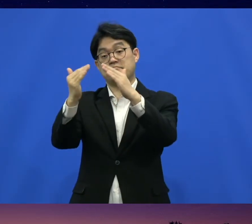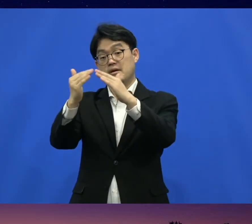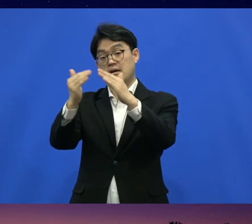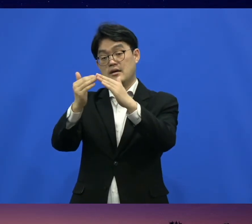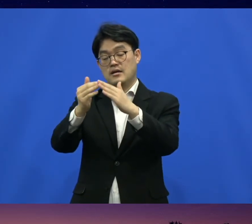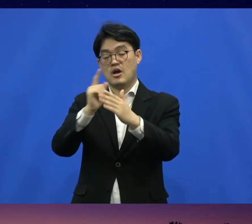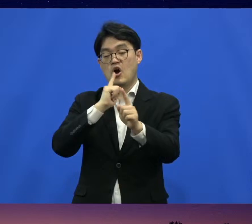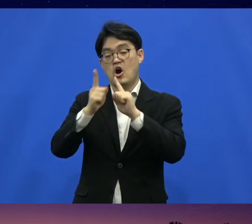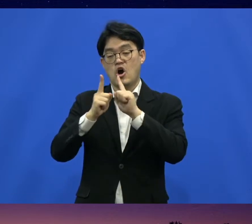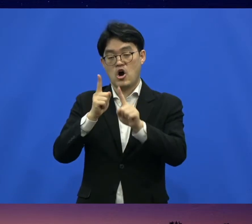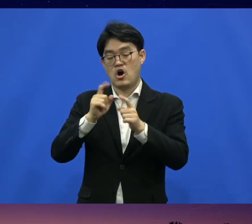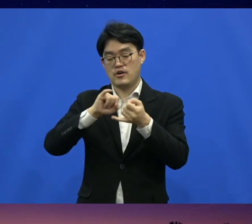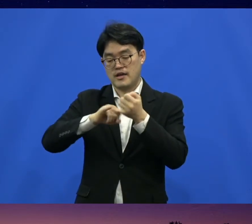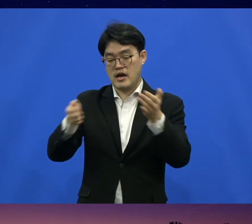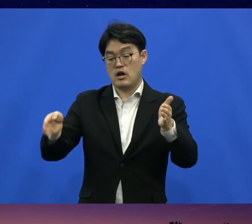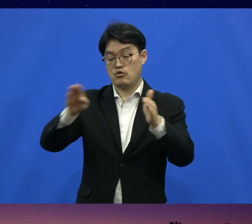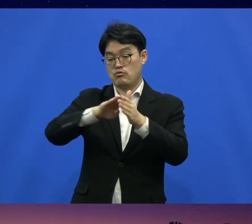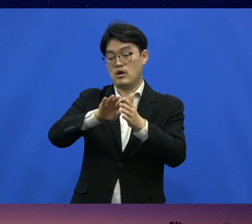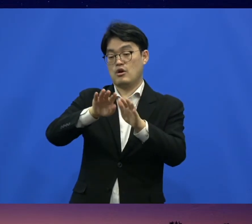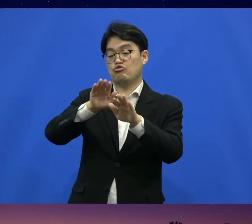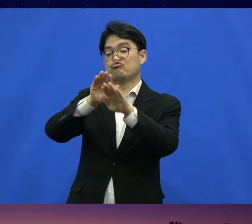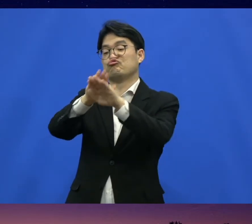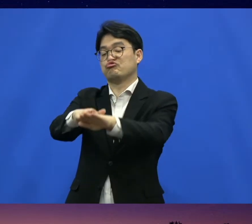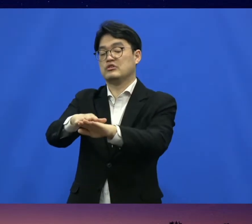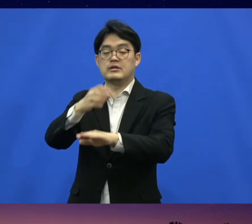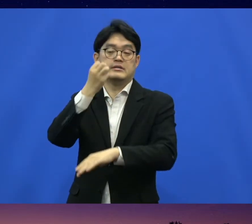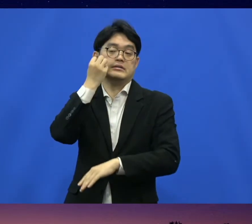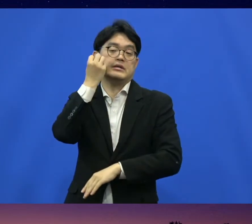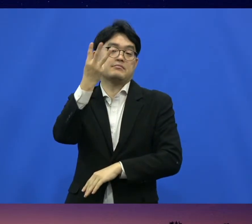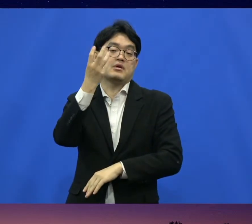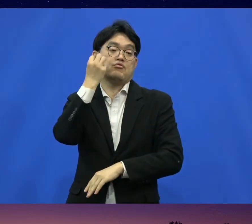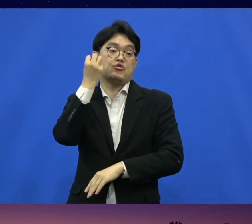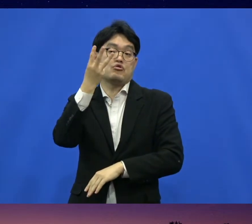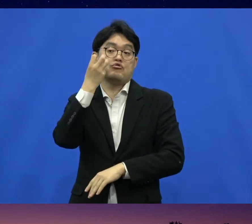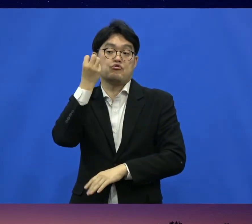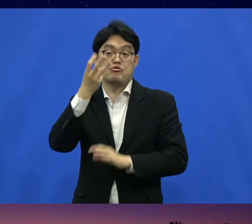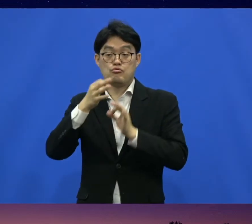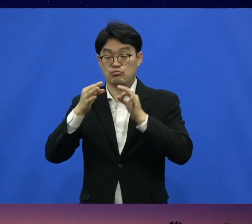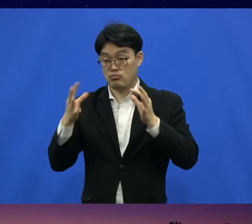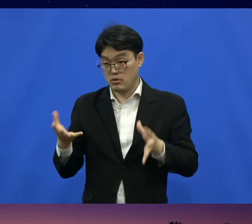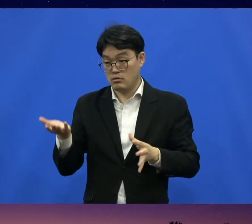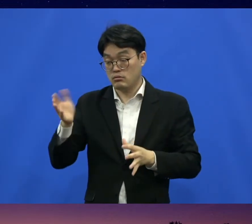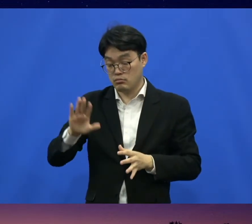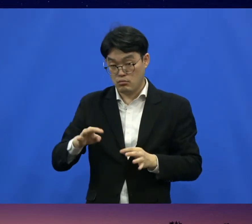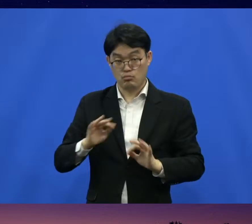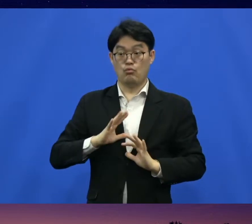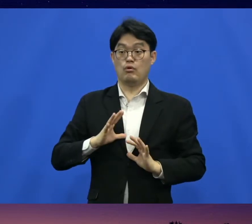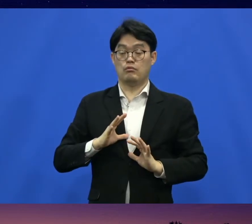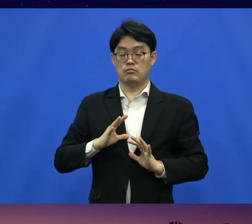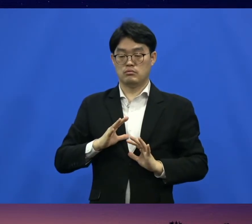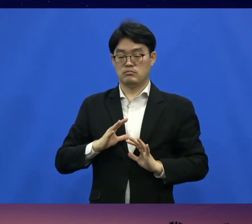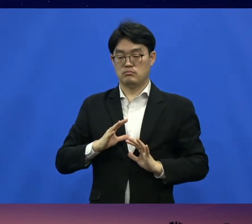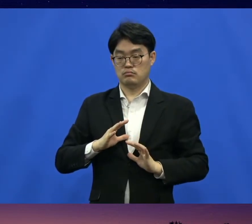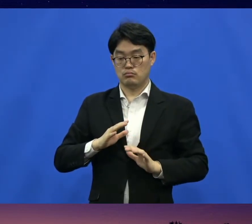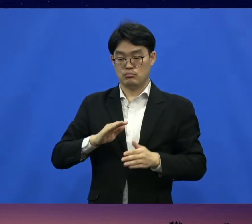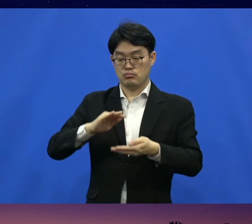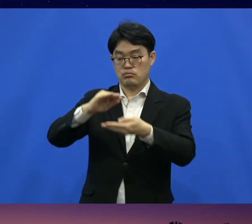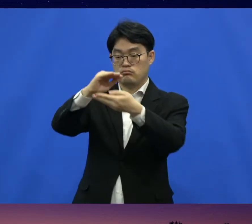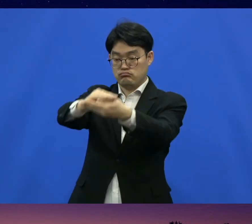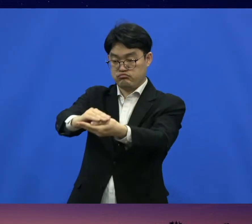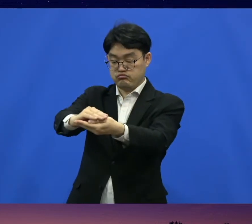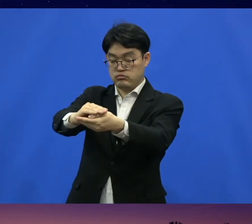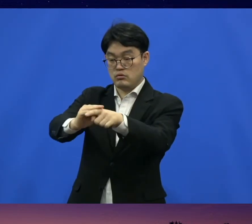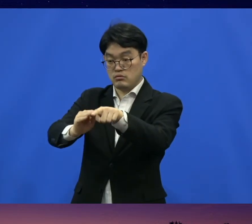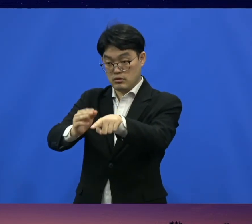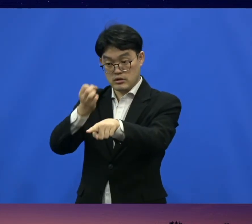법궤가 3개월 동안 그 집에서 머무르는데 놀라운 것은 그 집에 복이 임했다는 거예요. 그게 사무엘